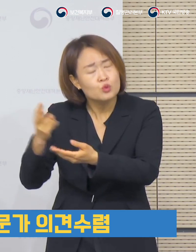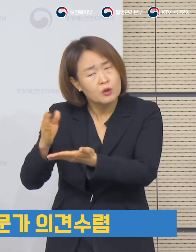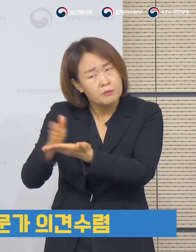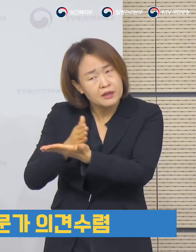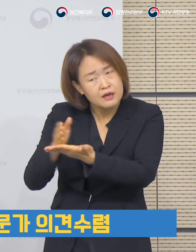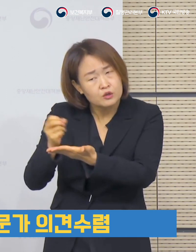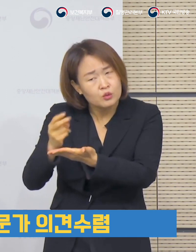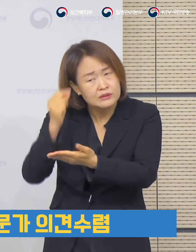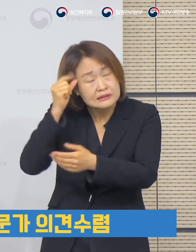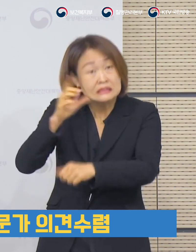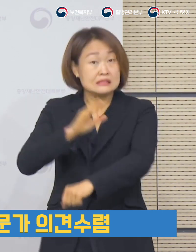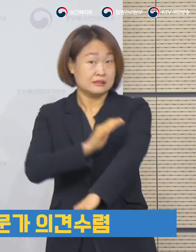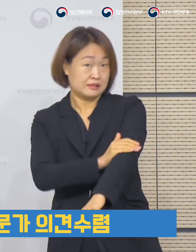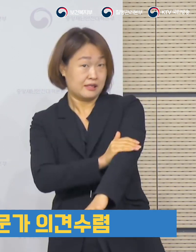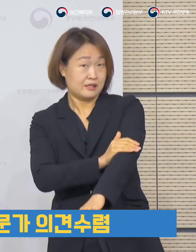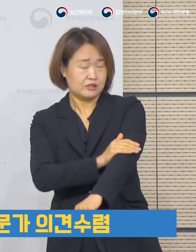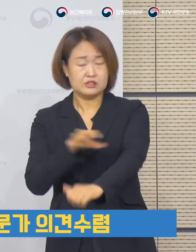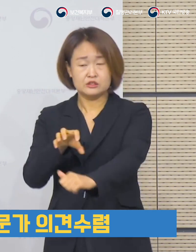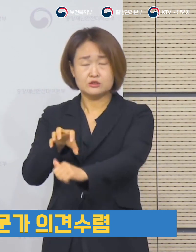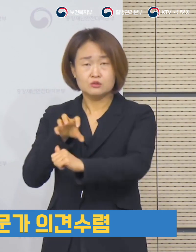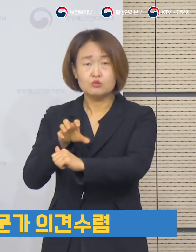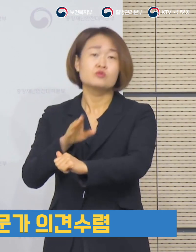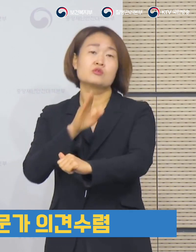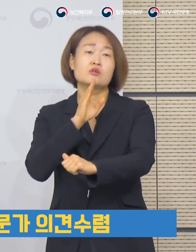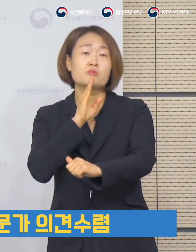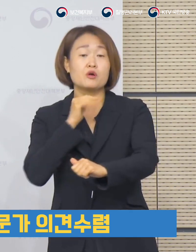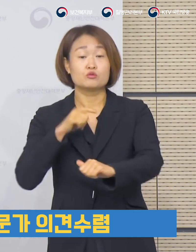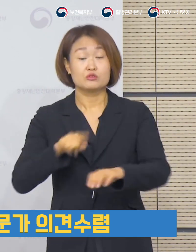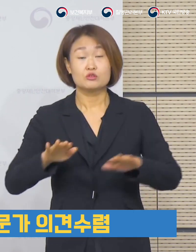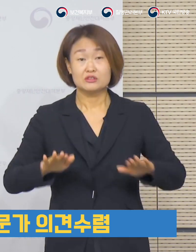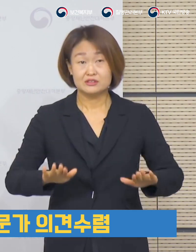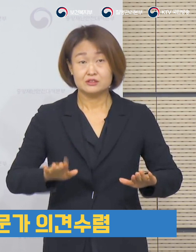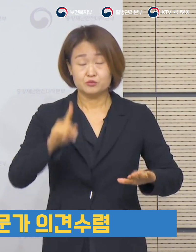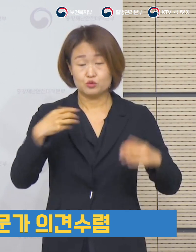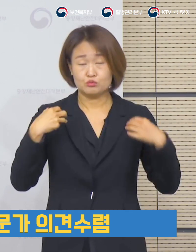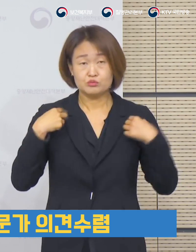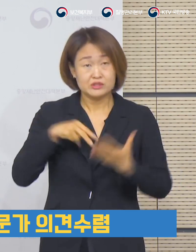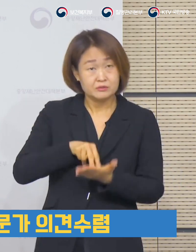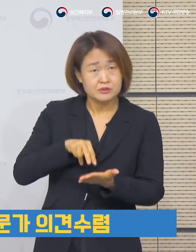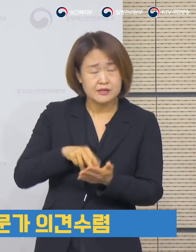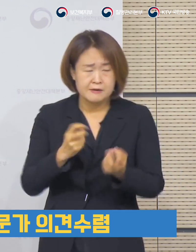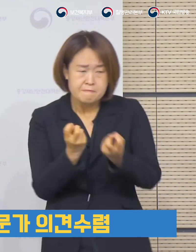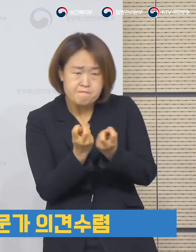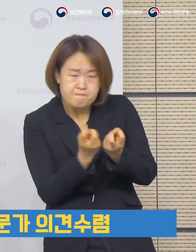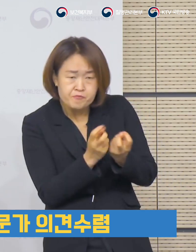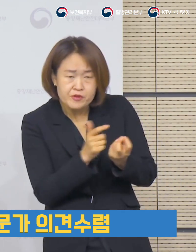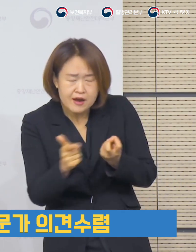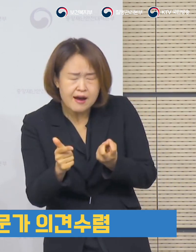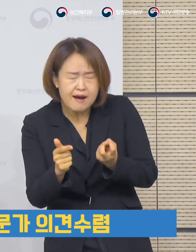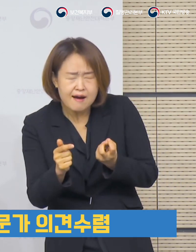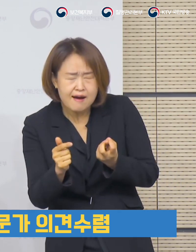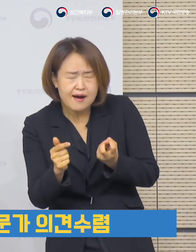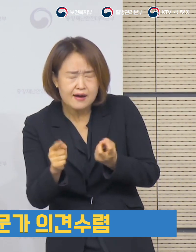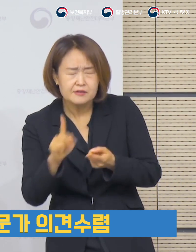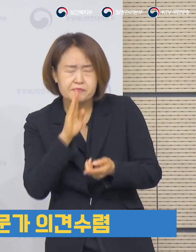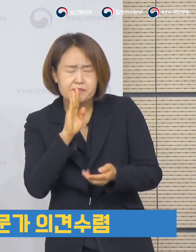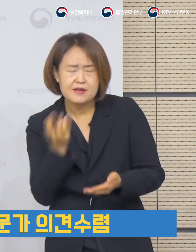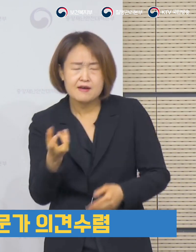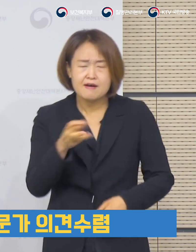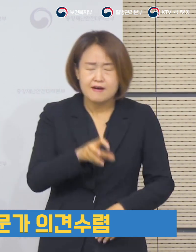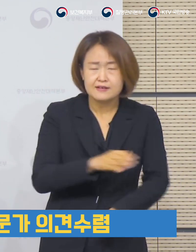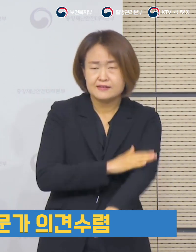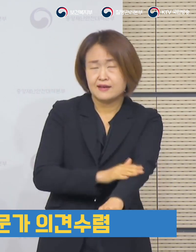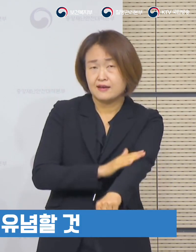그리고 지혜를 기초로 방역 당국도 그 저희들의 전략을 수렴하고 있다라는 말씀을